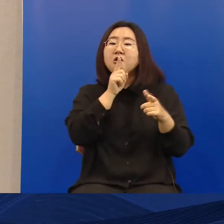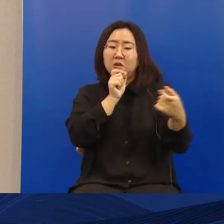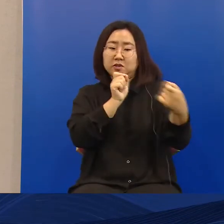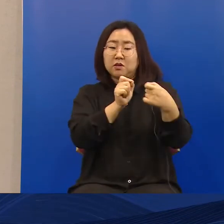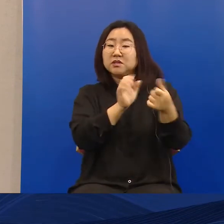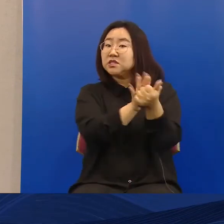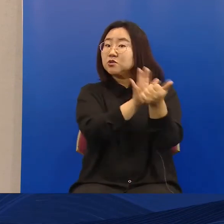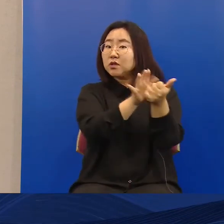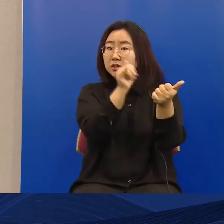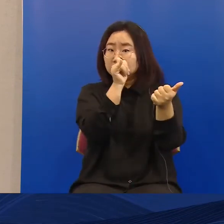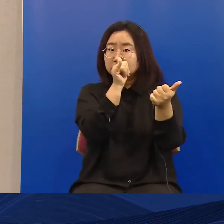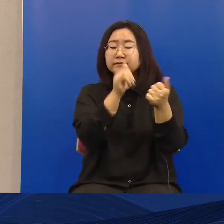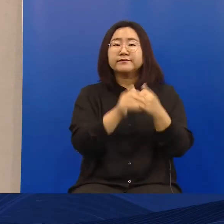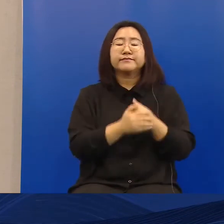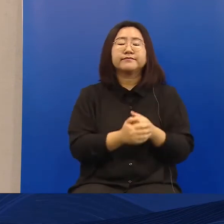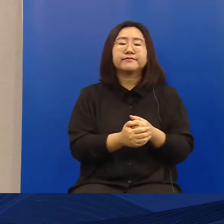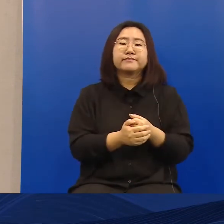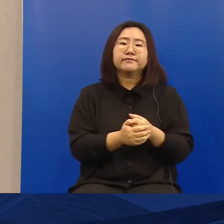지원하고 있습니다.